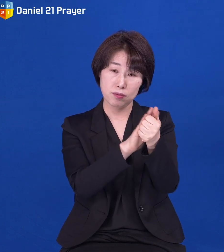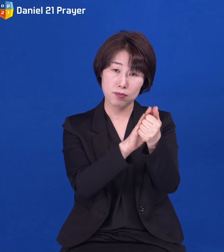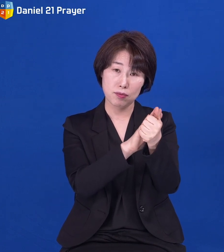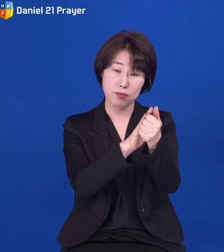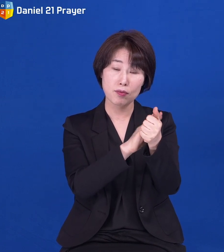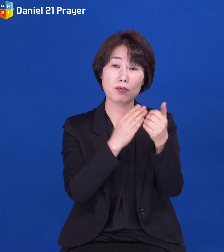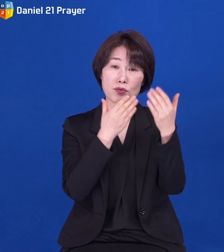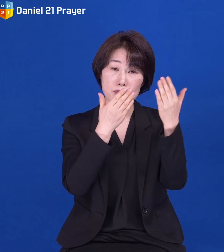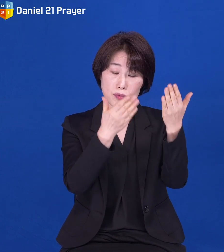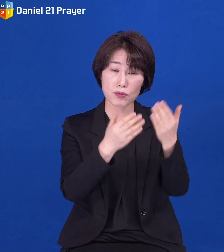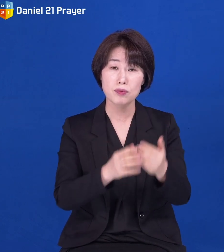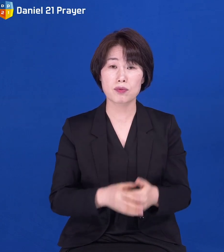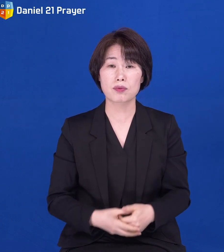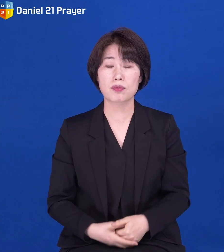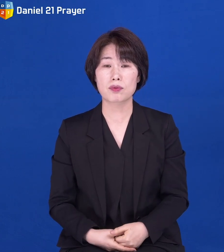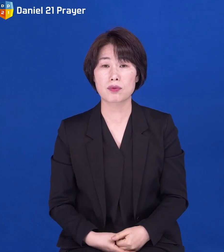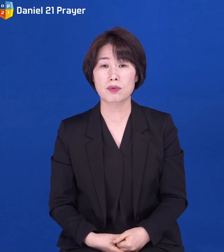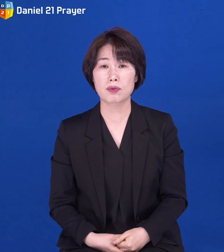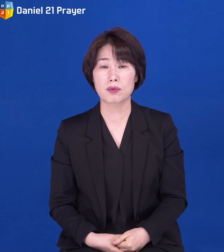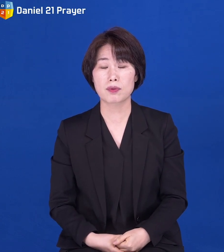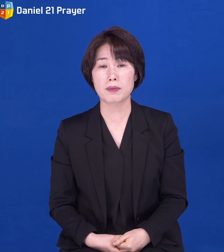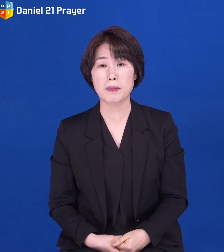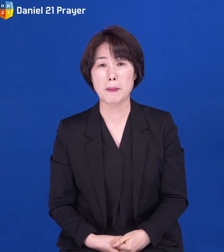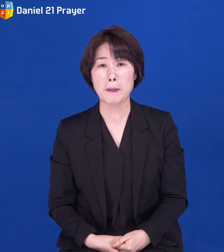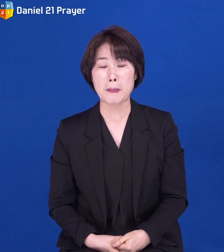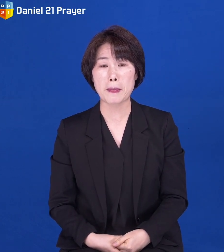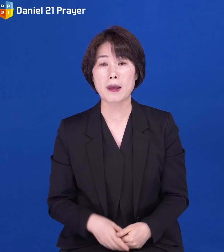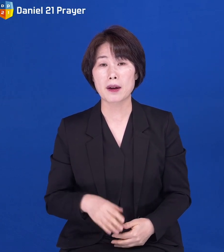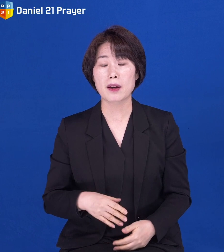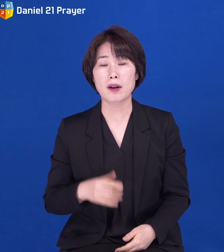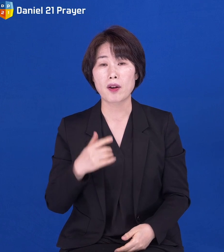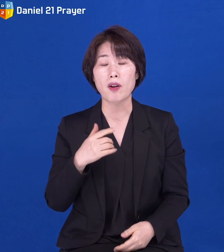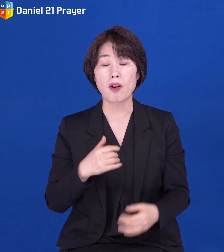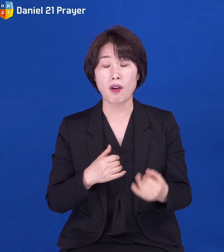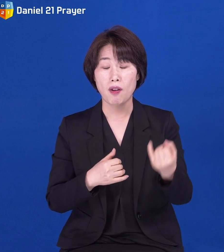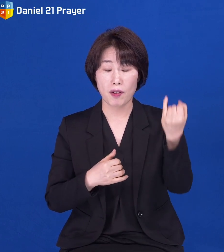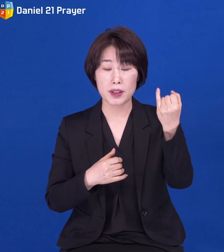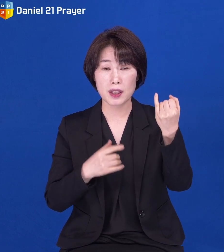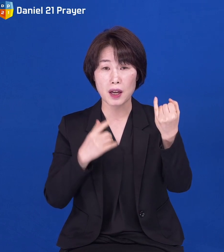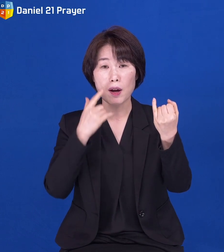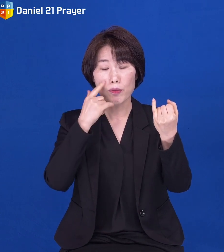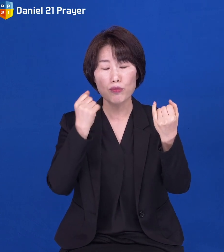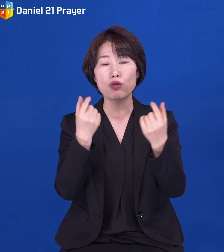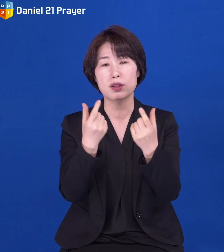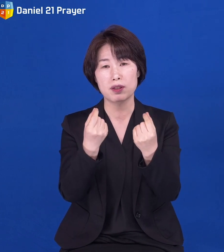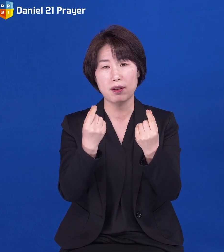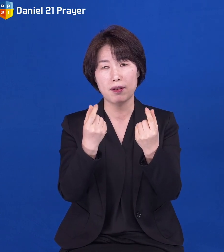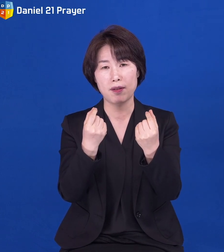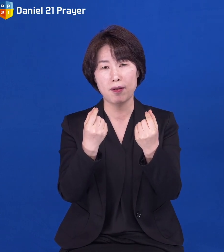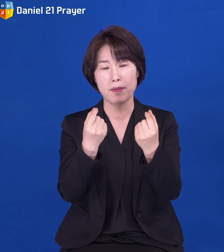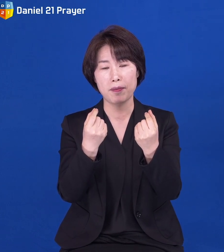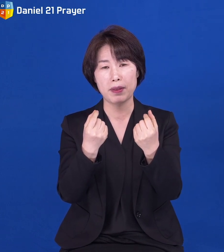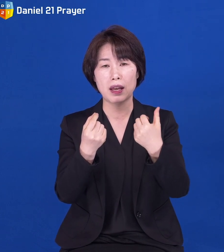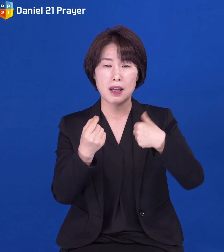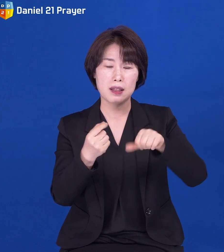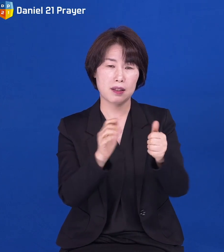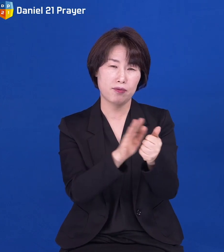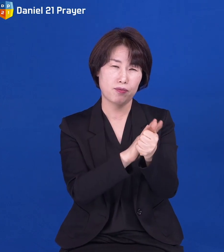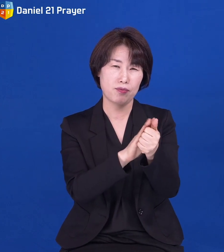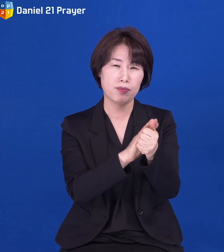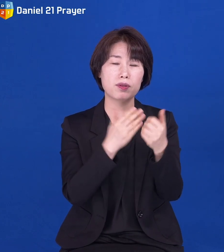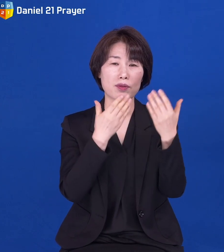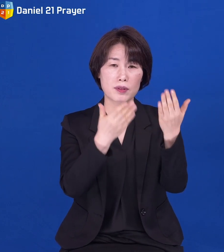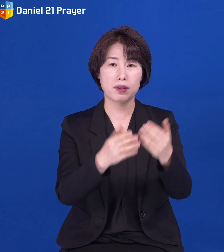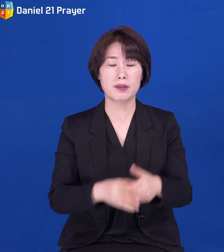막 라이드 해주고 막 그러면서 되게 언니가 거의 제2의 부모였거든요, 저희 아들한테는. 근데 저희가 이제 딱